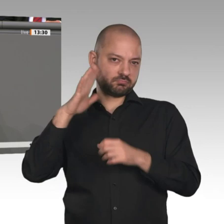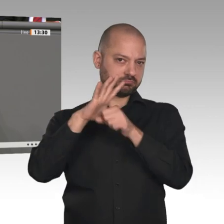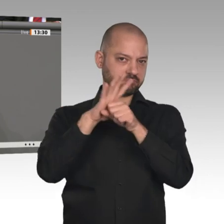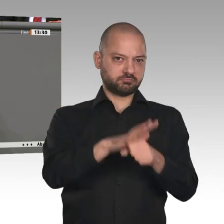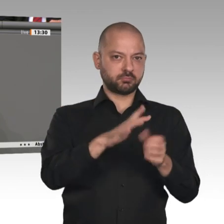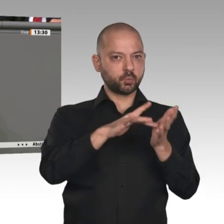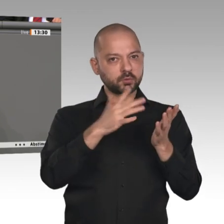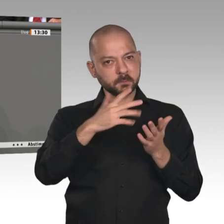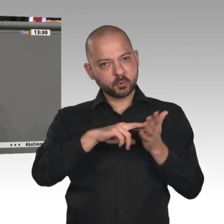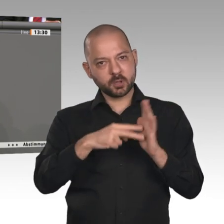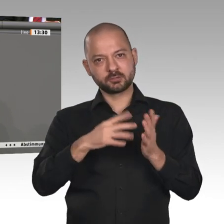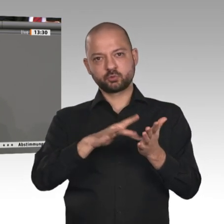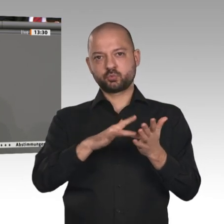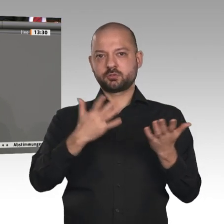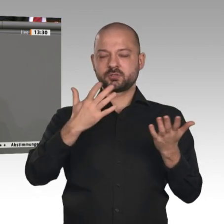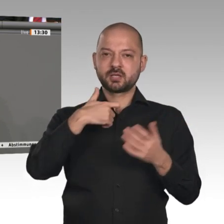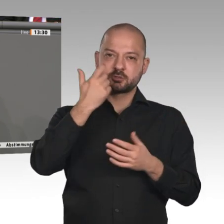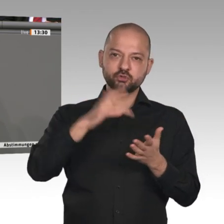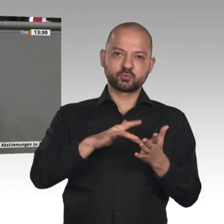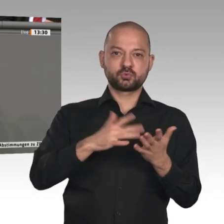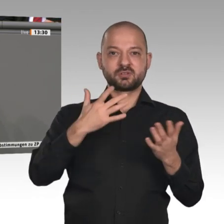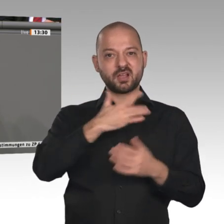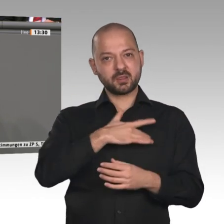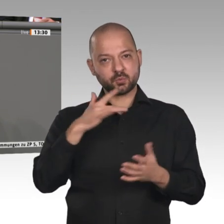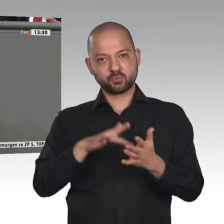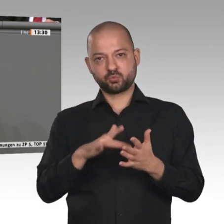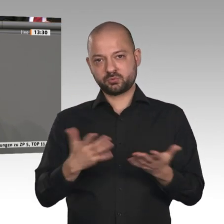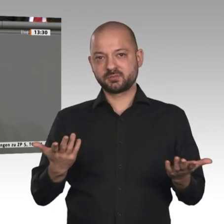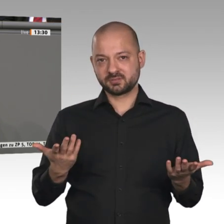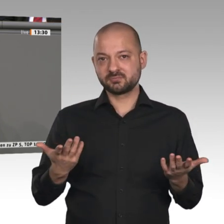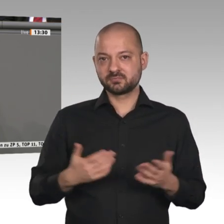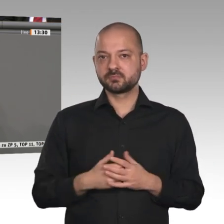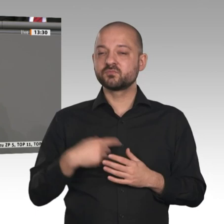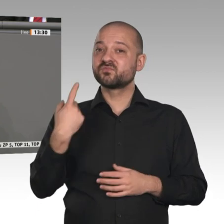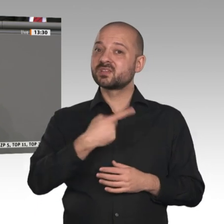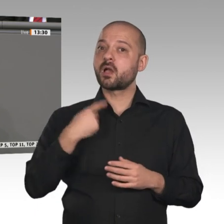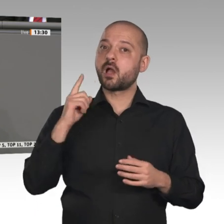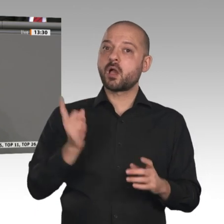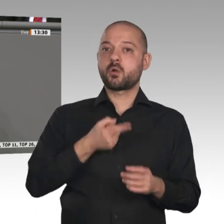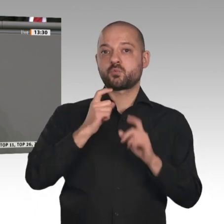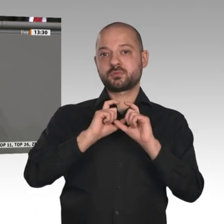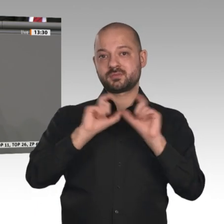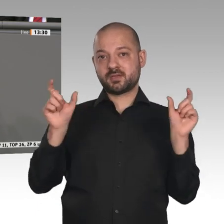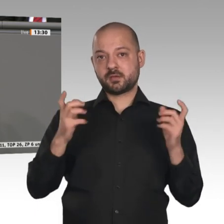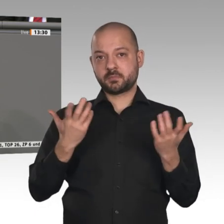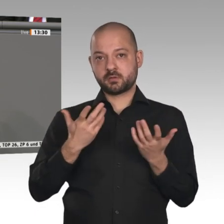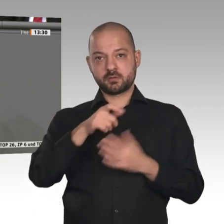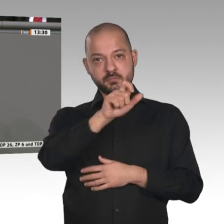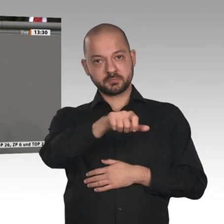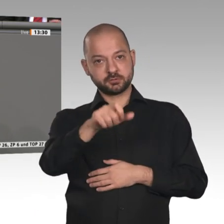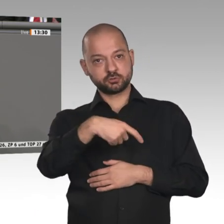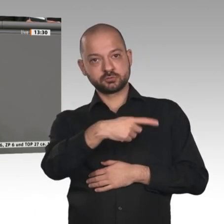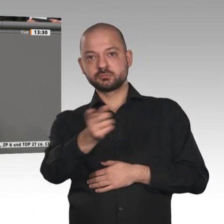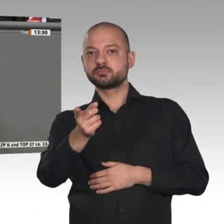Nazis verweigert wurde. Aber wir sprechen auch von Menschen, die aufgrund einer völlig überholten Rechtsauffassung von der Gleichheit